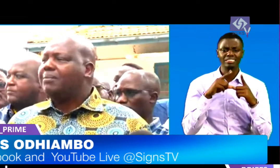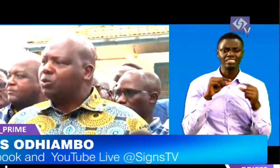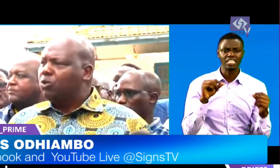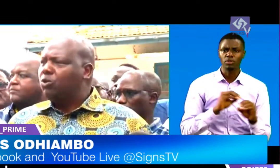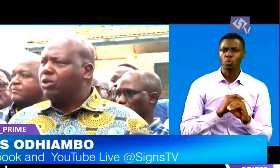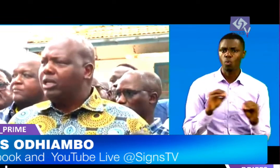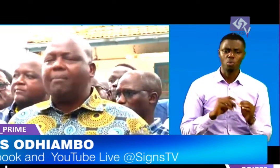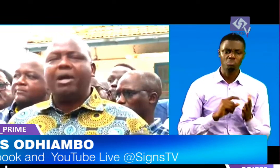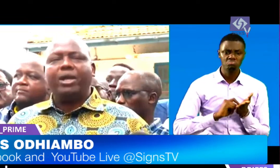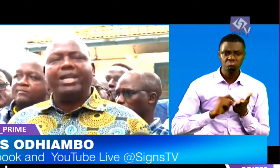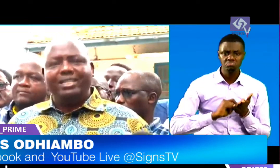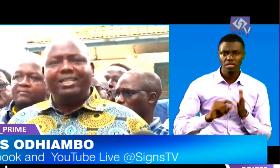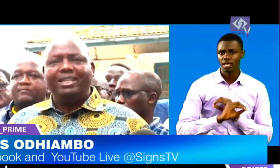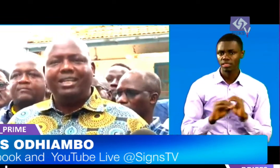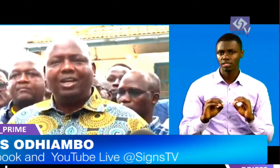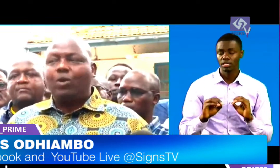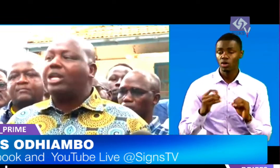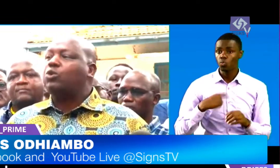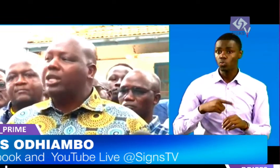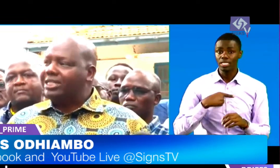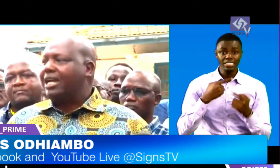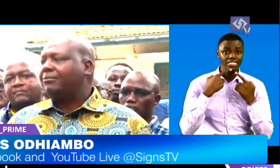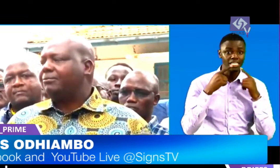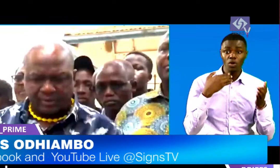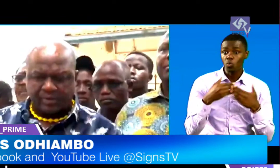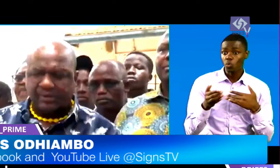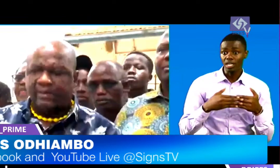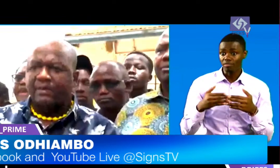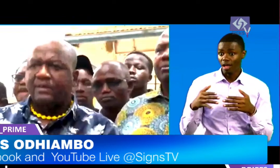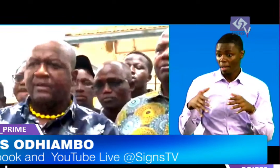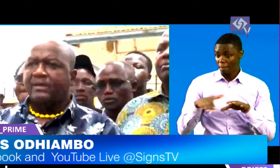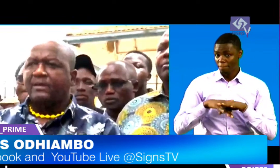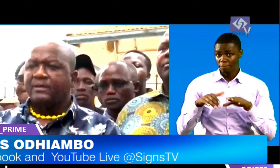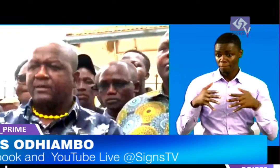tulikuwa tunasema tu ile ambayo wananchi wanatuuliza.